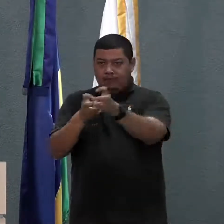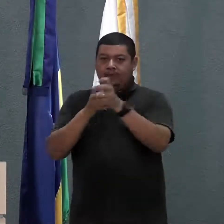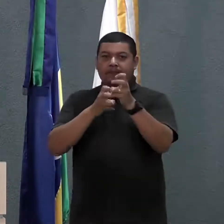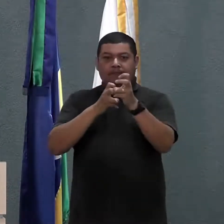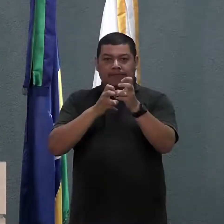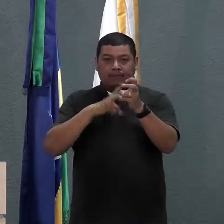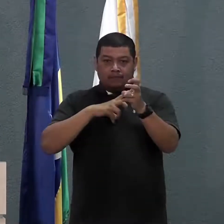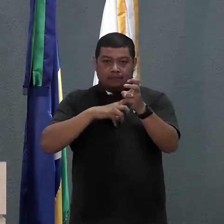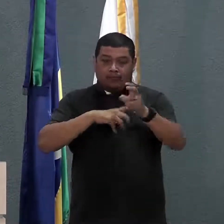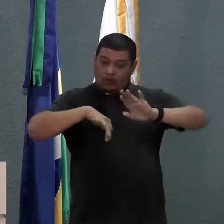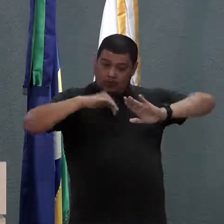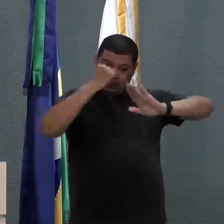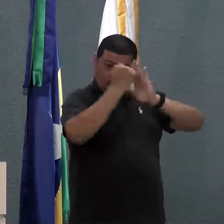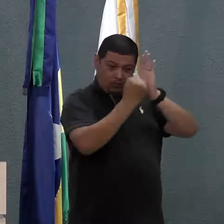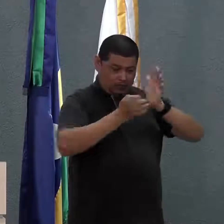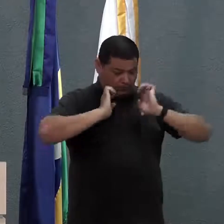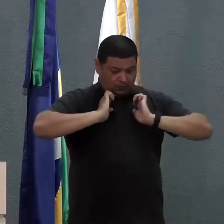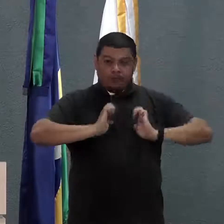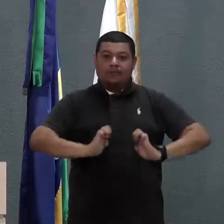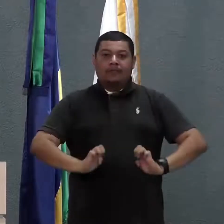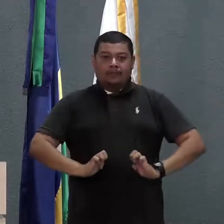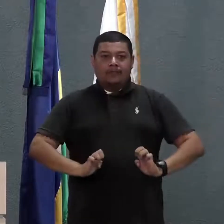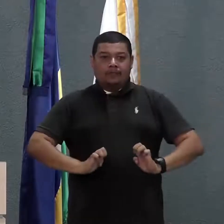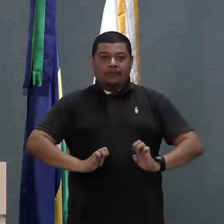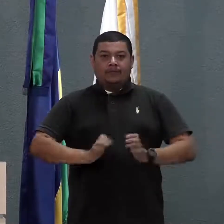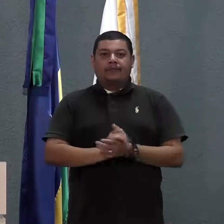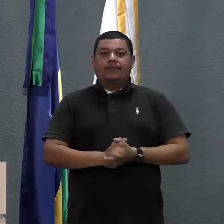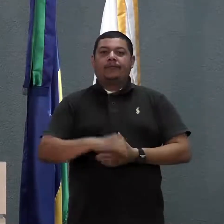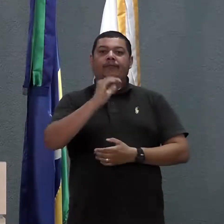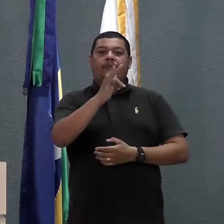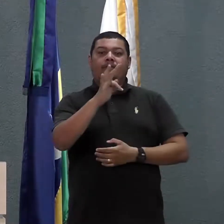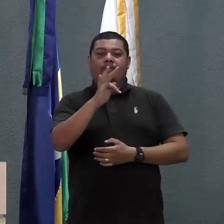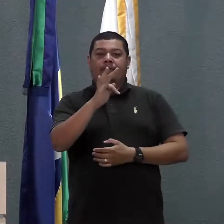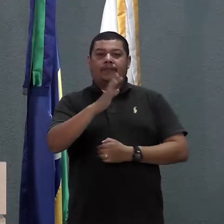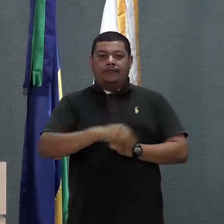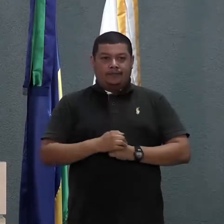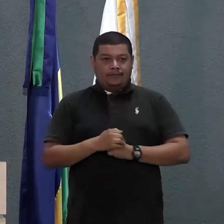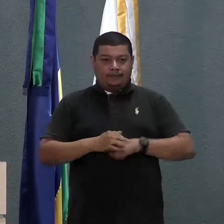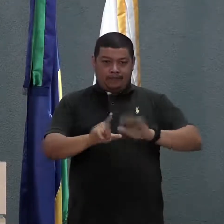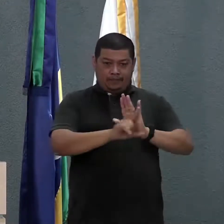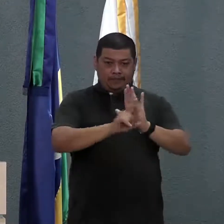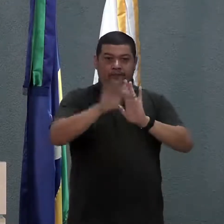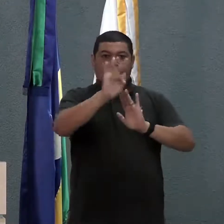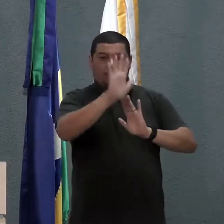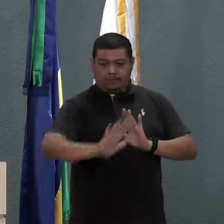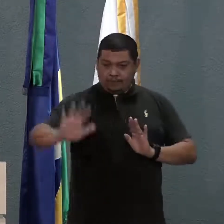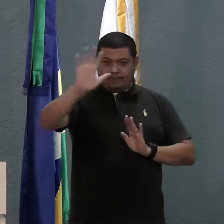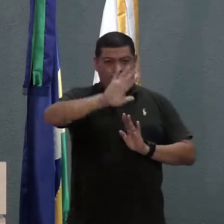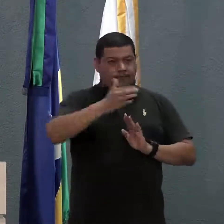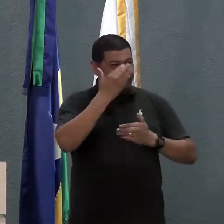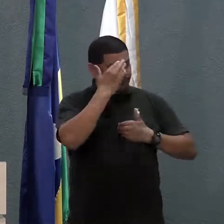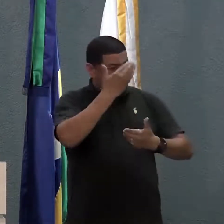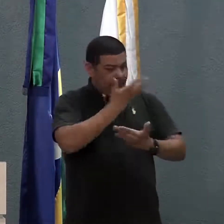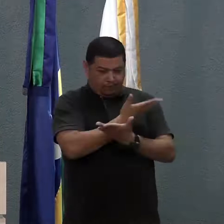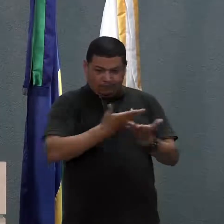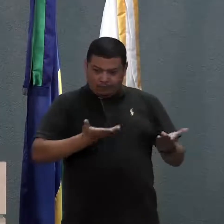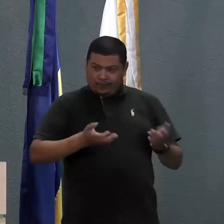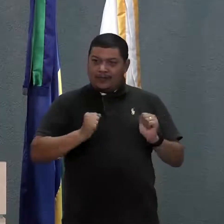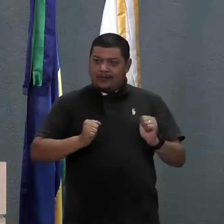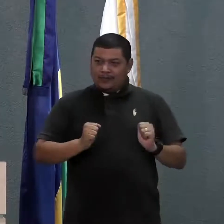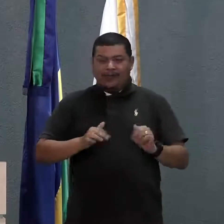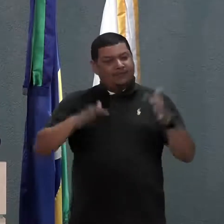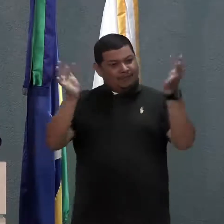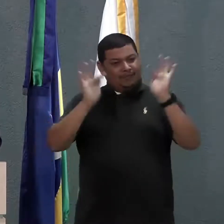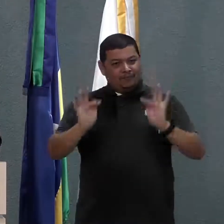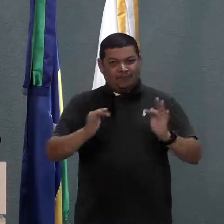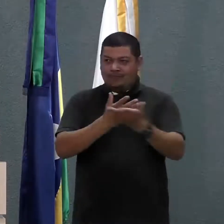dos princípios prescritos na nossa Constituição Federal. Então, agradeço o espaço, a deferência, e fico feliz com o